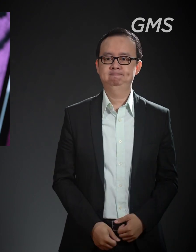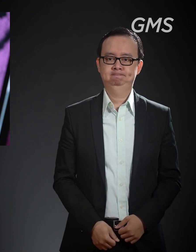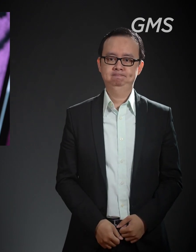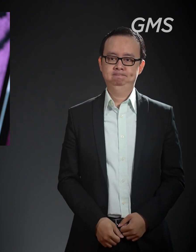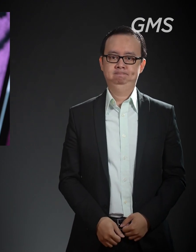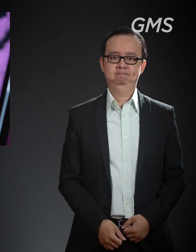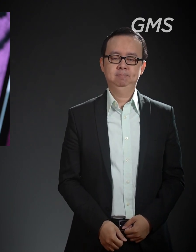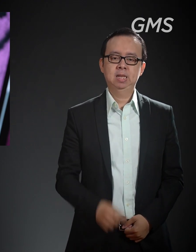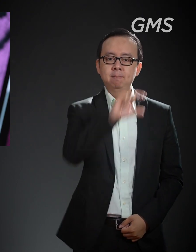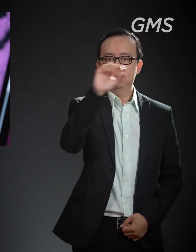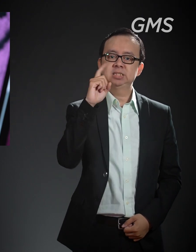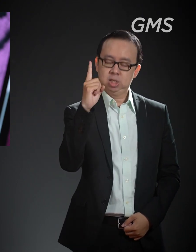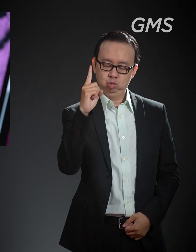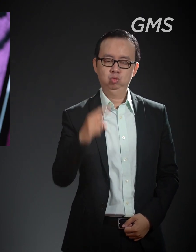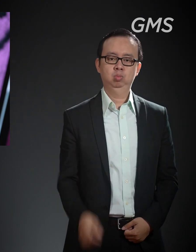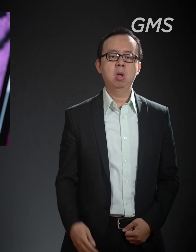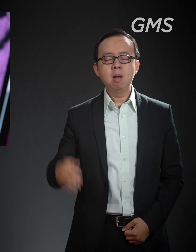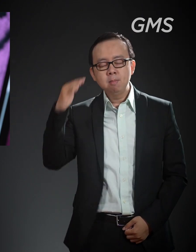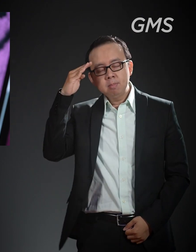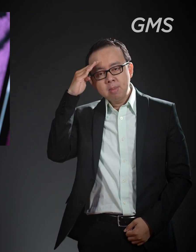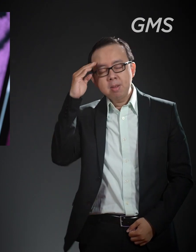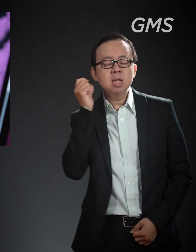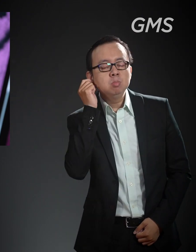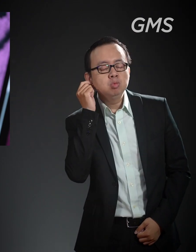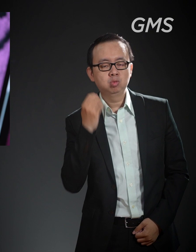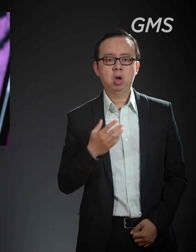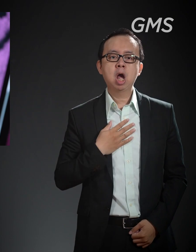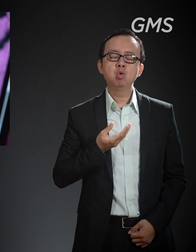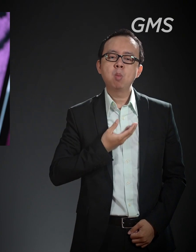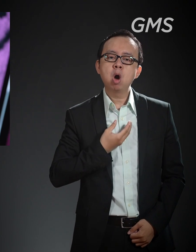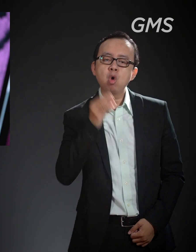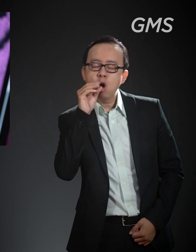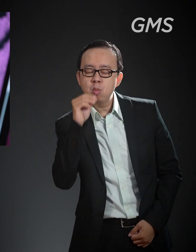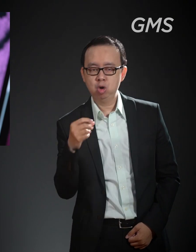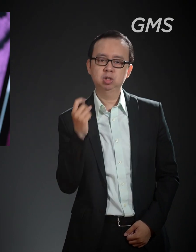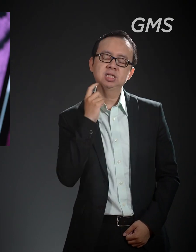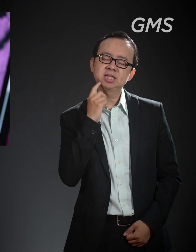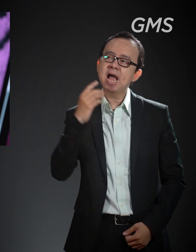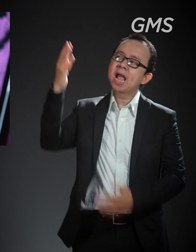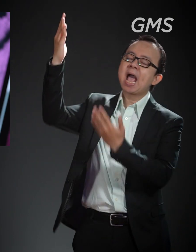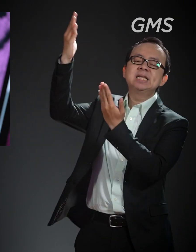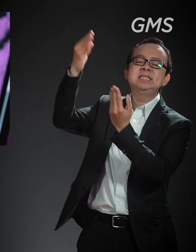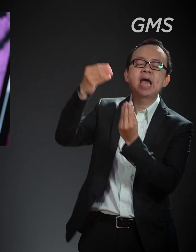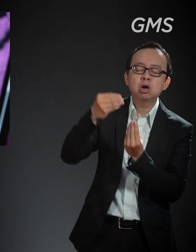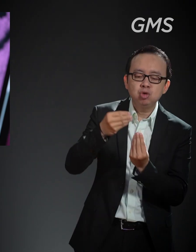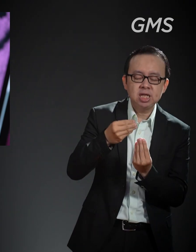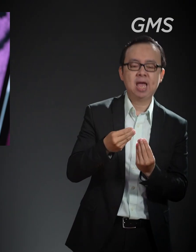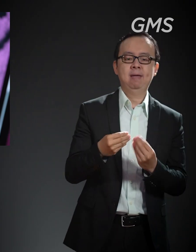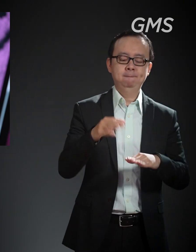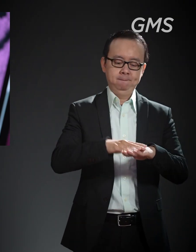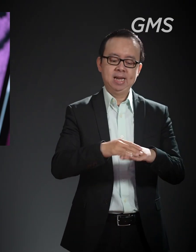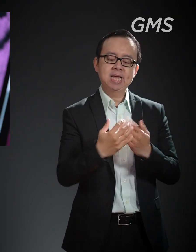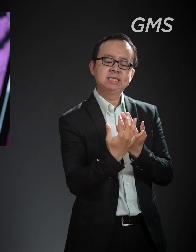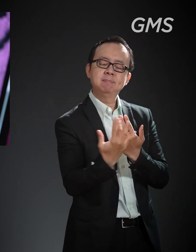kami hendak memberitahukan kepada kamu tentang kasih karunia yang dianugerahkan kepada jemaat-jemaat di